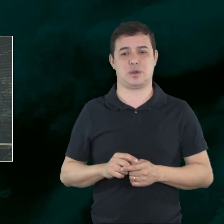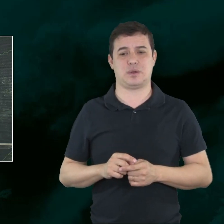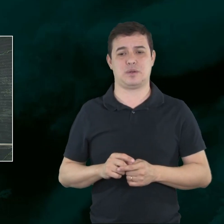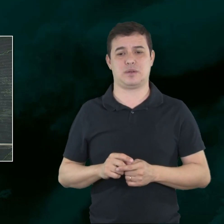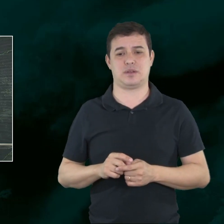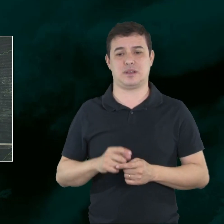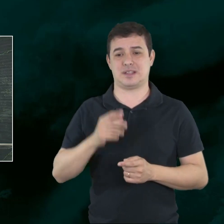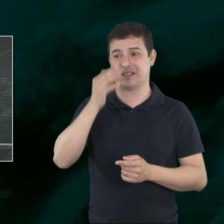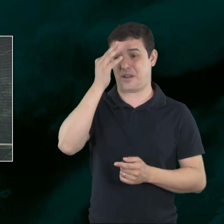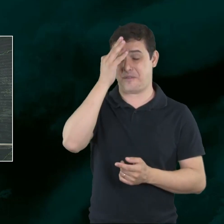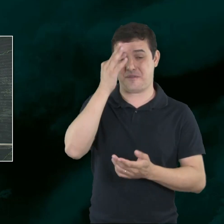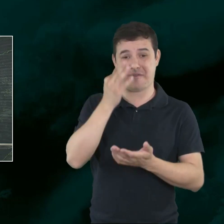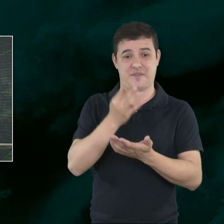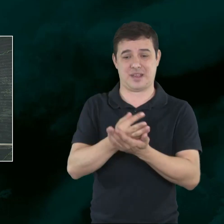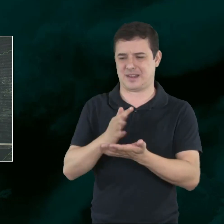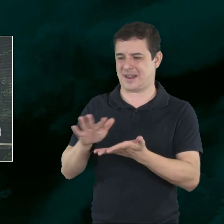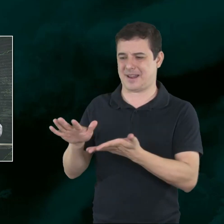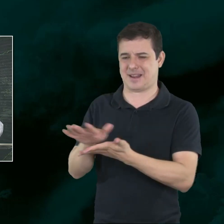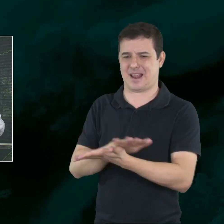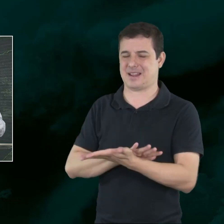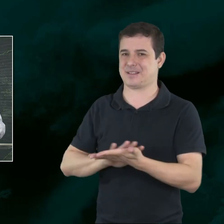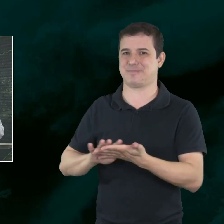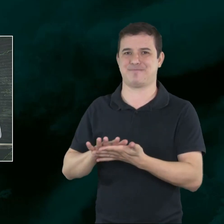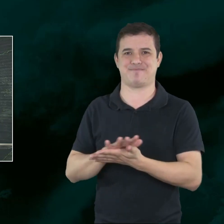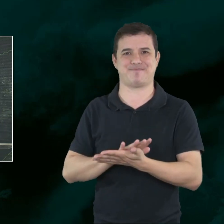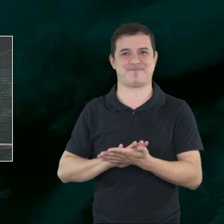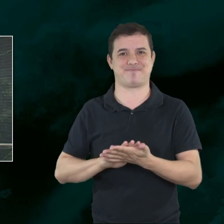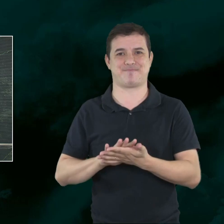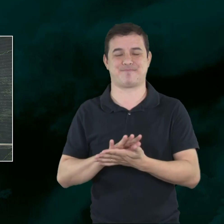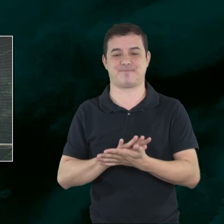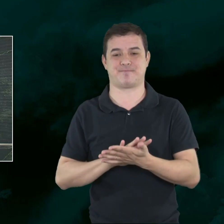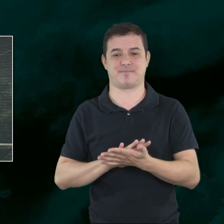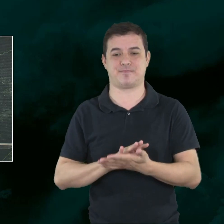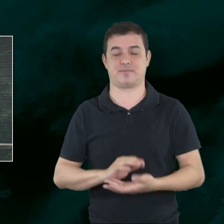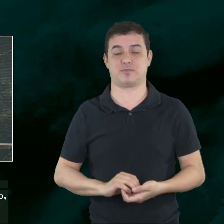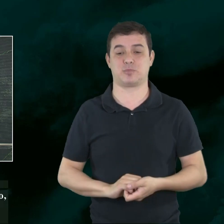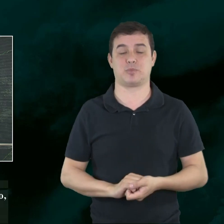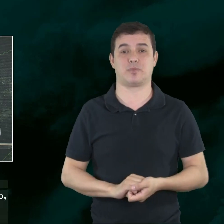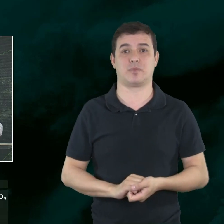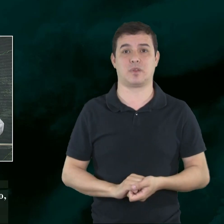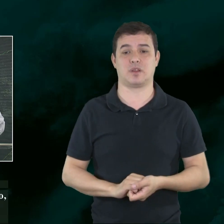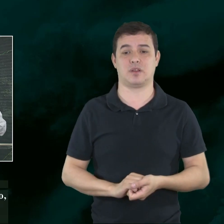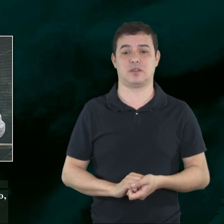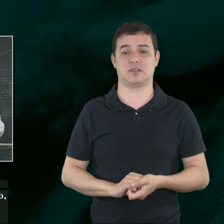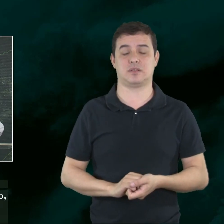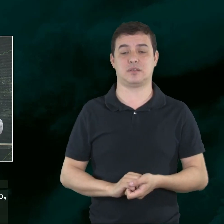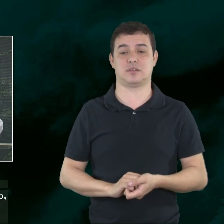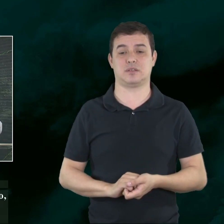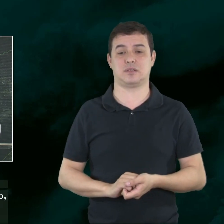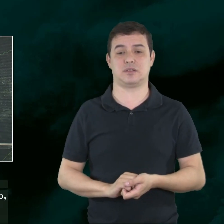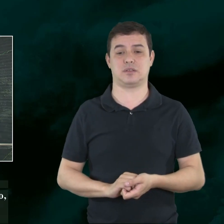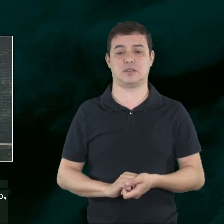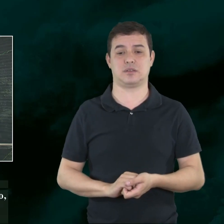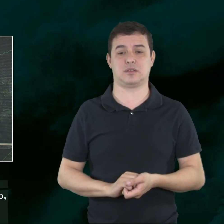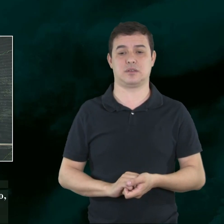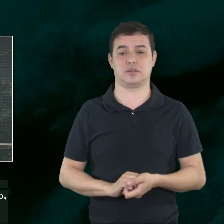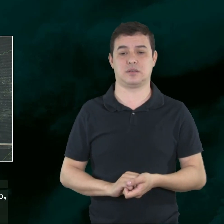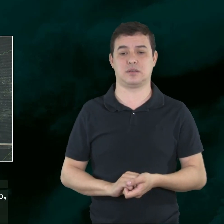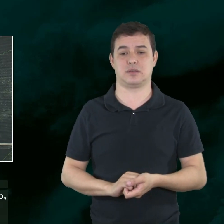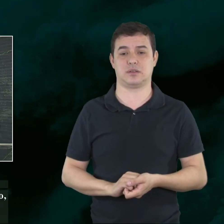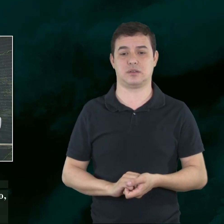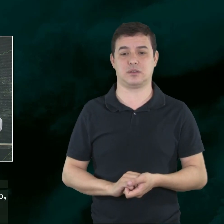esvair de entre os crentes. Por isso ele falou assim no versículo 8, digo-vos que depressa lhes fará